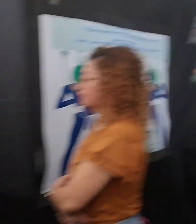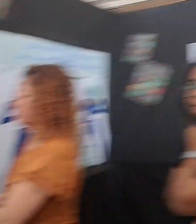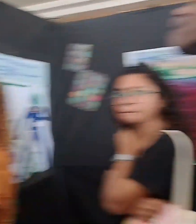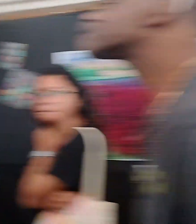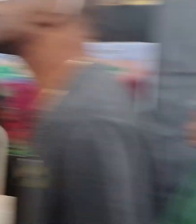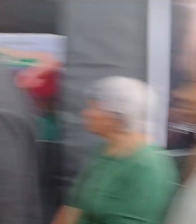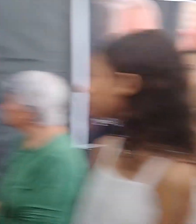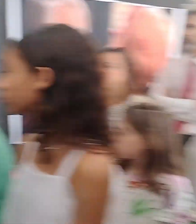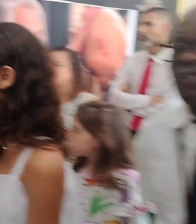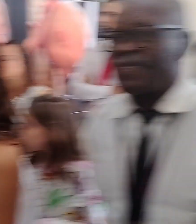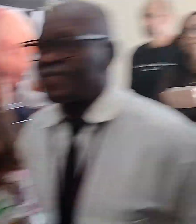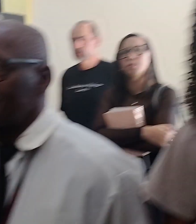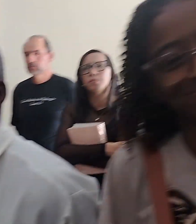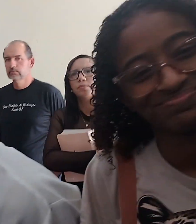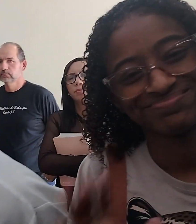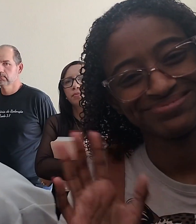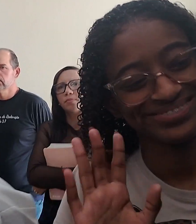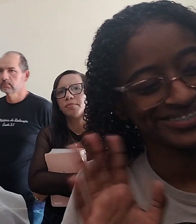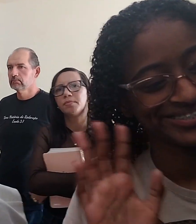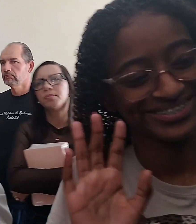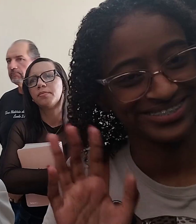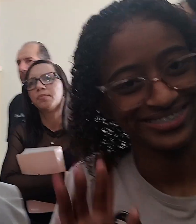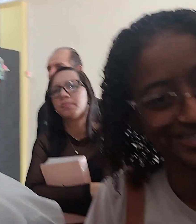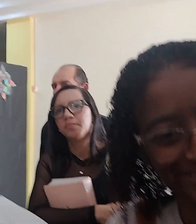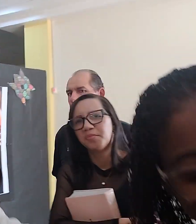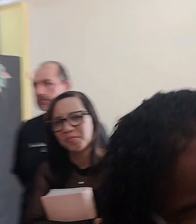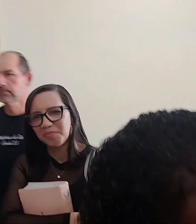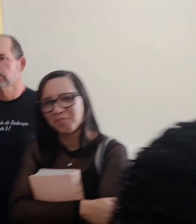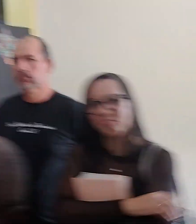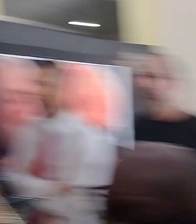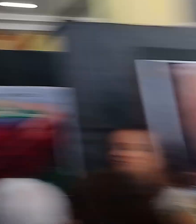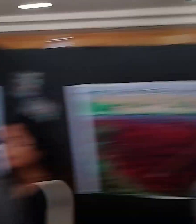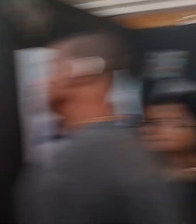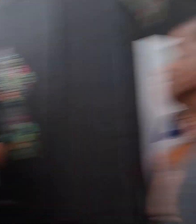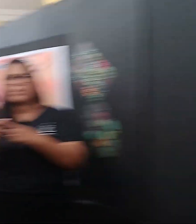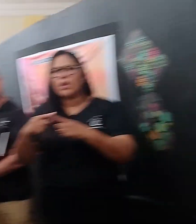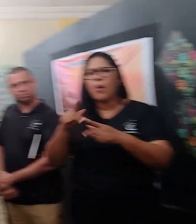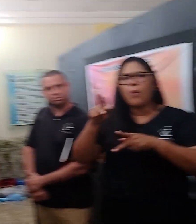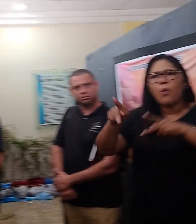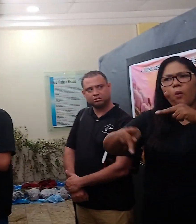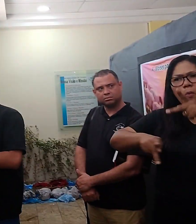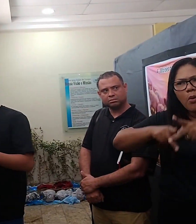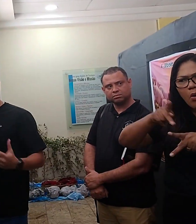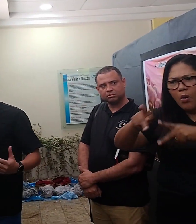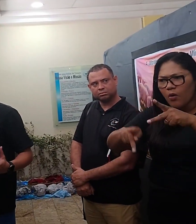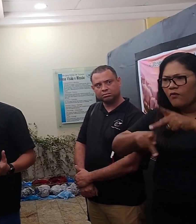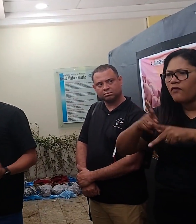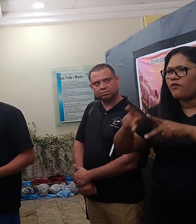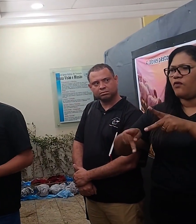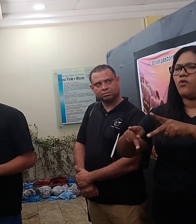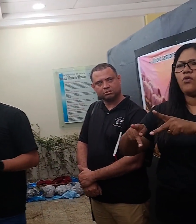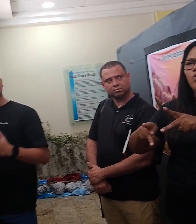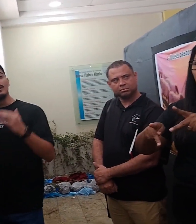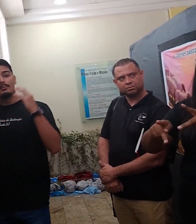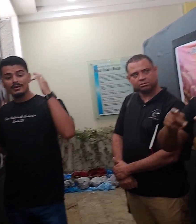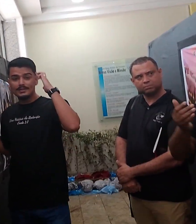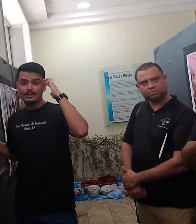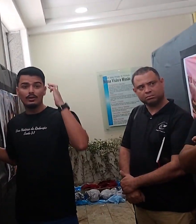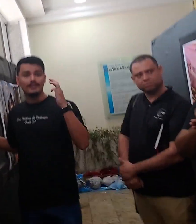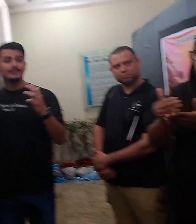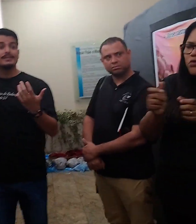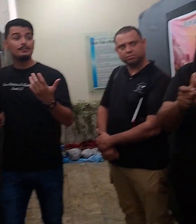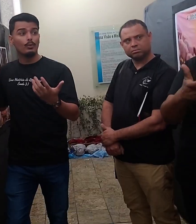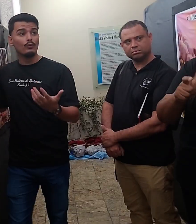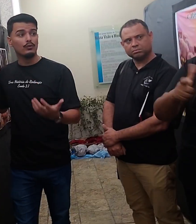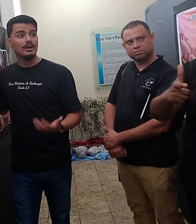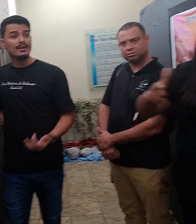O faraó ele começa a ficar muito preocupado, porque o povo hebreu começa a crescer numa proporção muito grande. Então ele fica